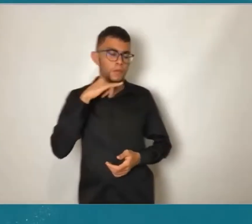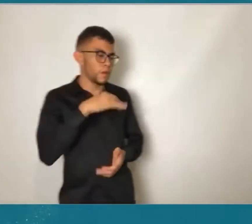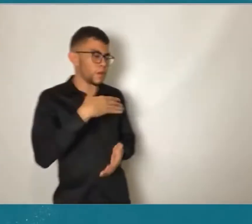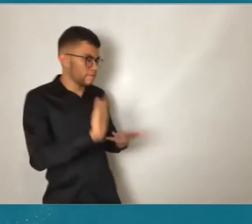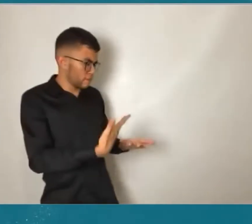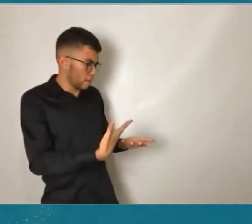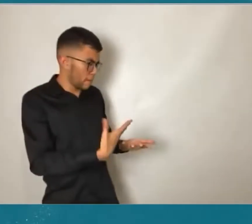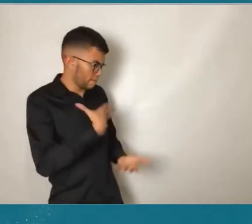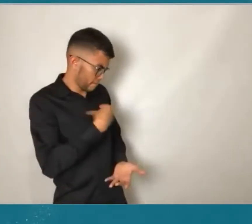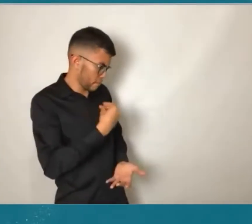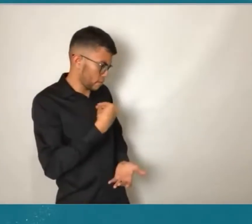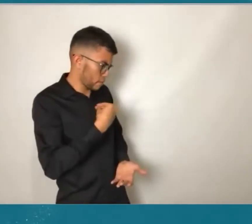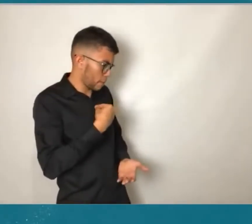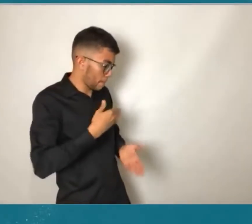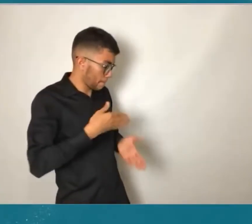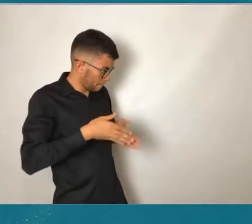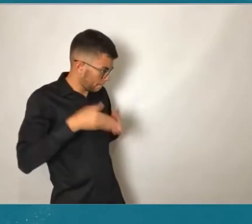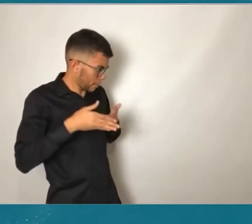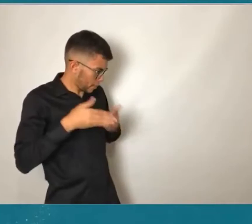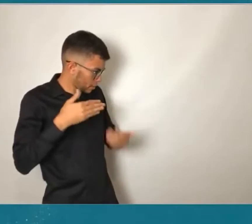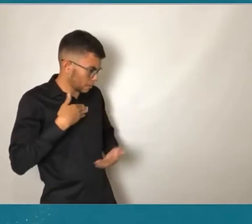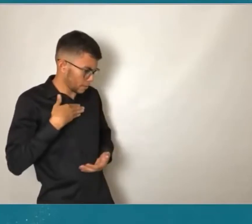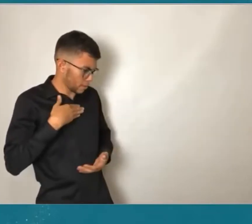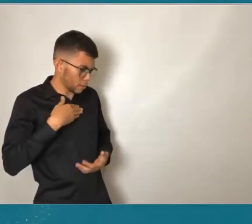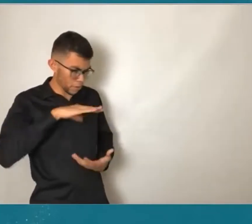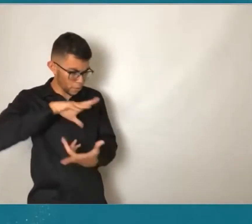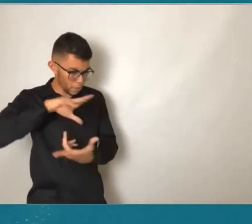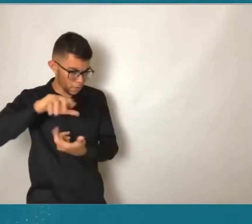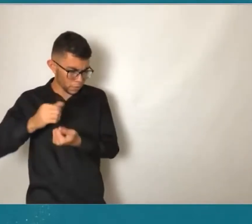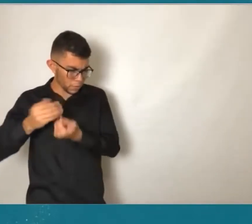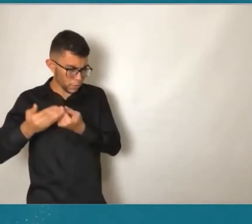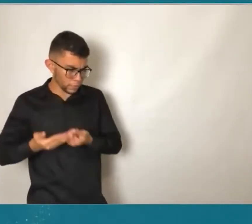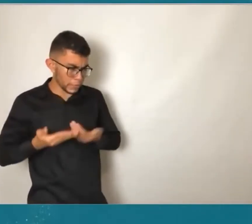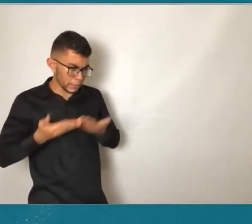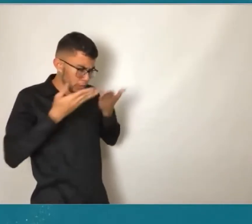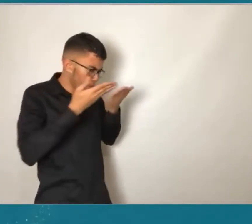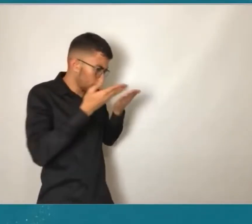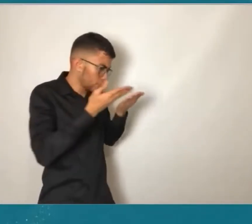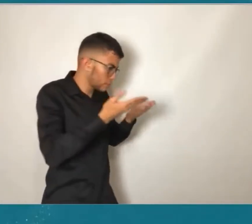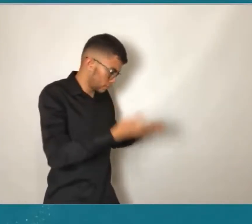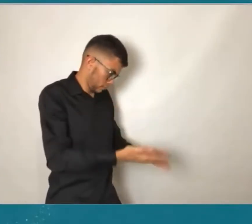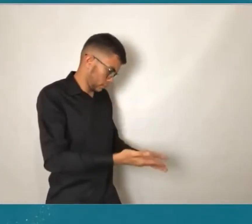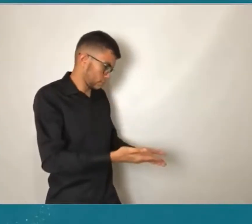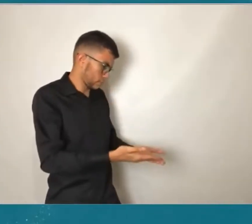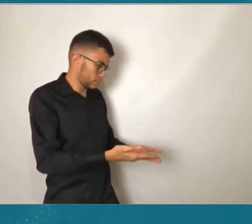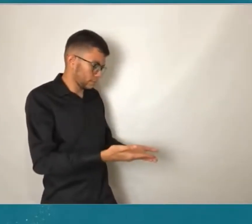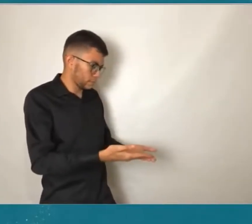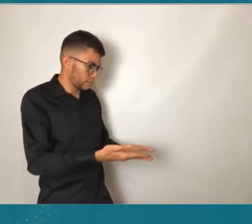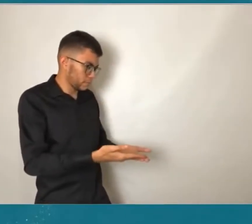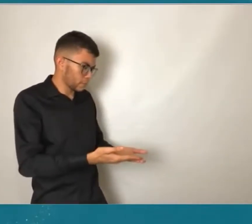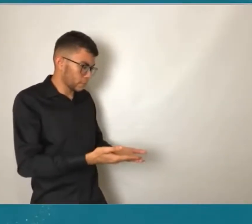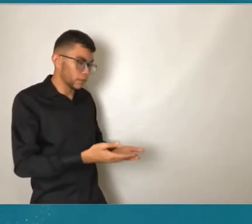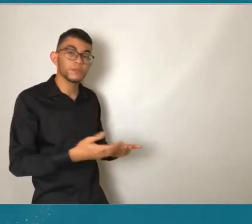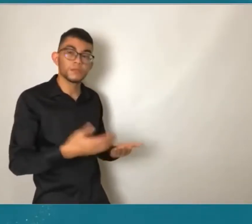pertencemos mais das coisas desse plano. Nós já morremos com Cristo e a nossa vida está